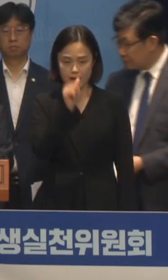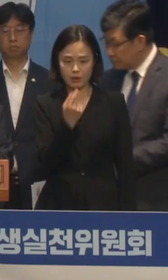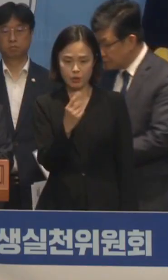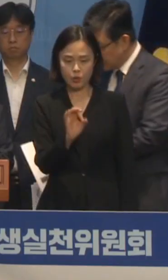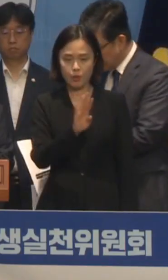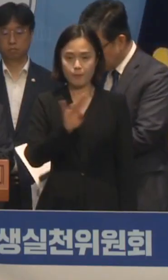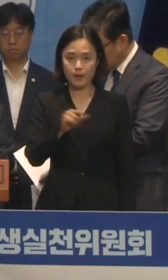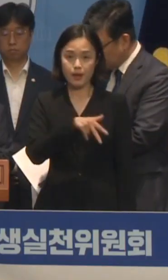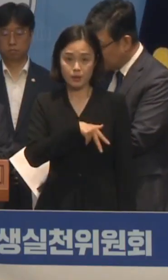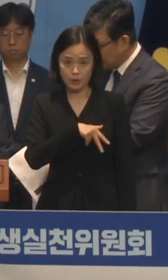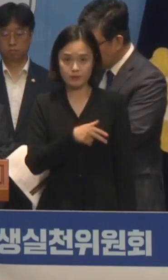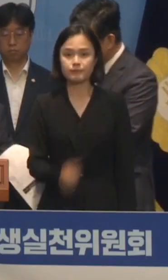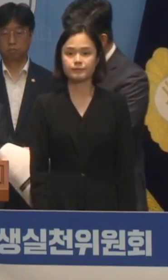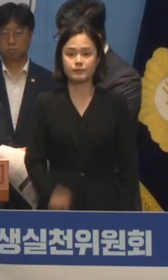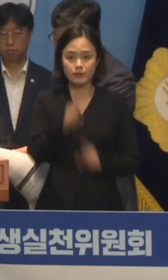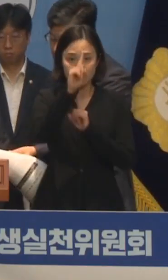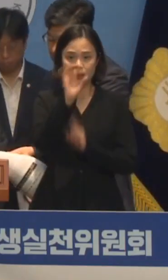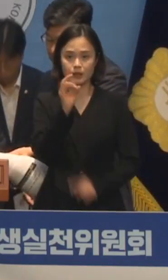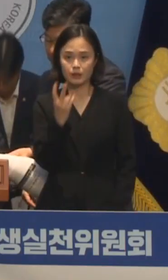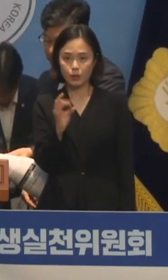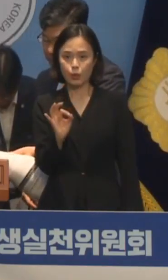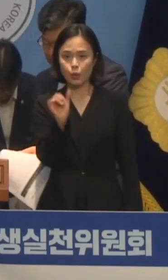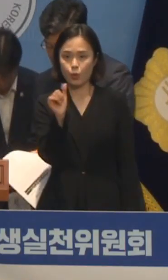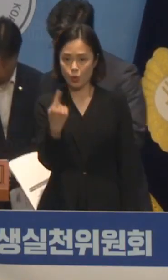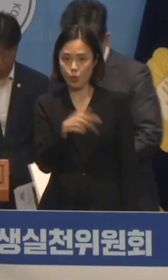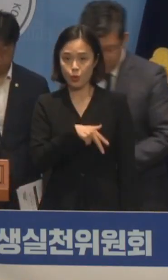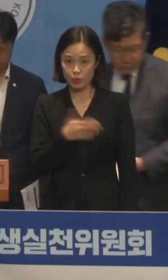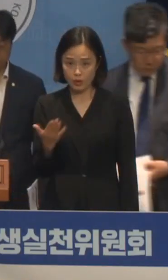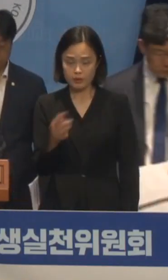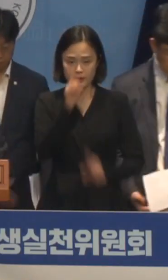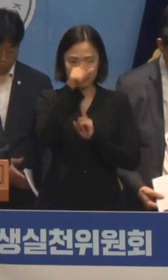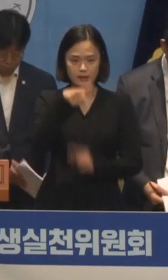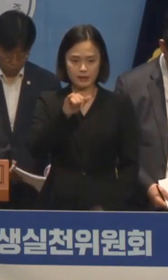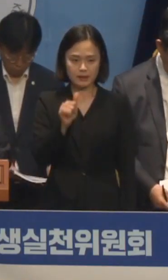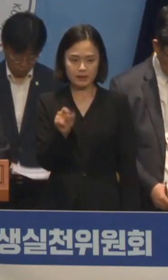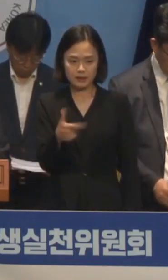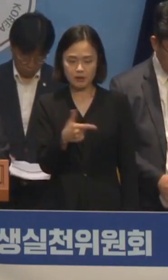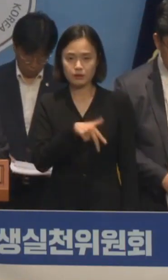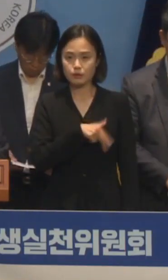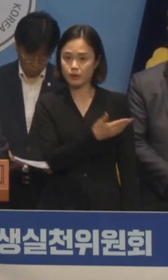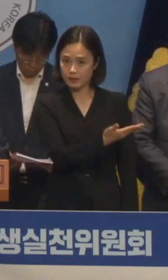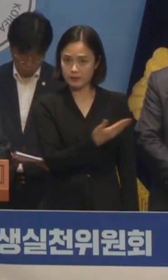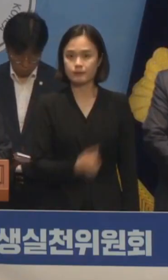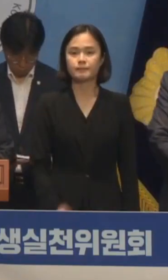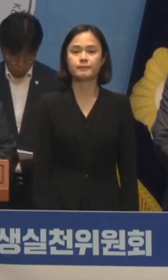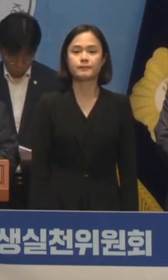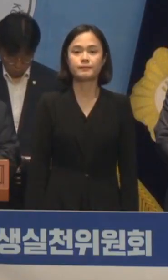오셨습니다. 이용우 의원님 오셨습니다. 이기현 의원님 오셨습니다.